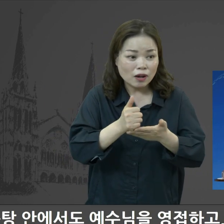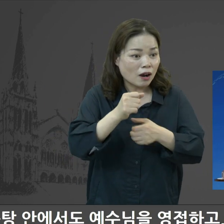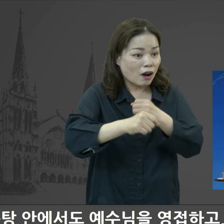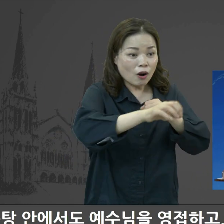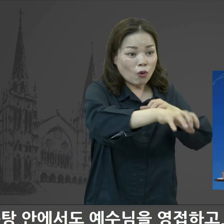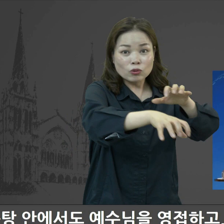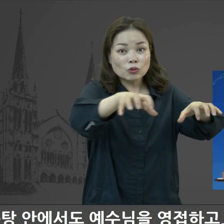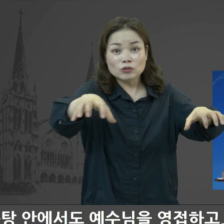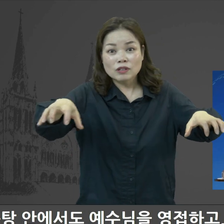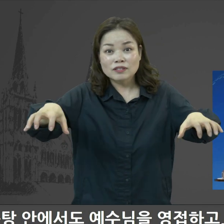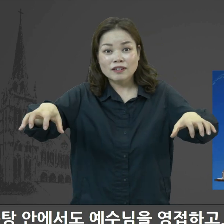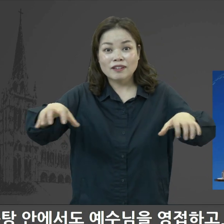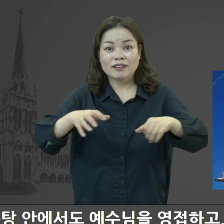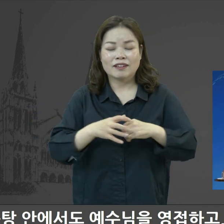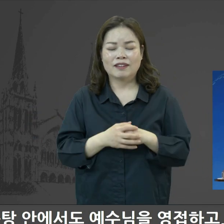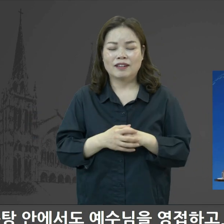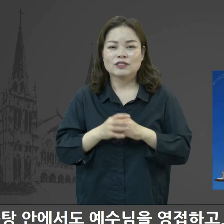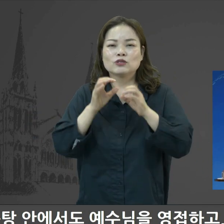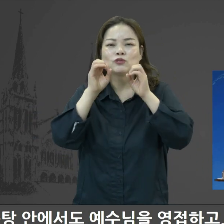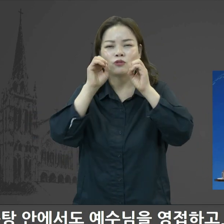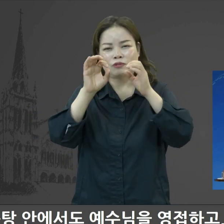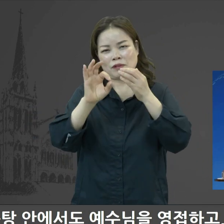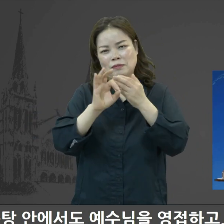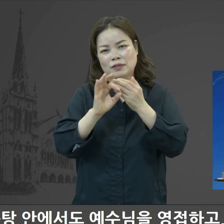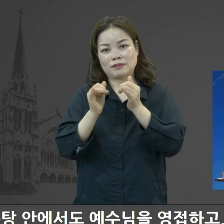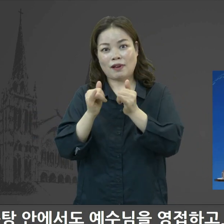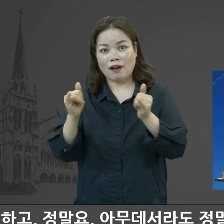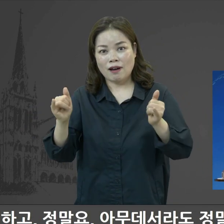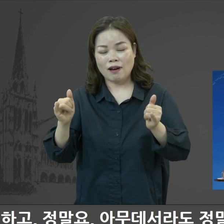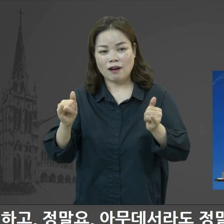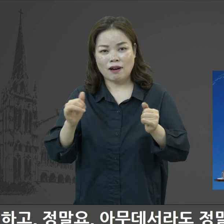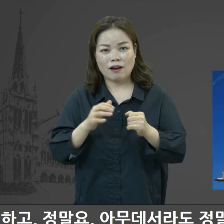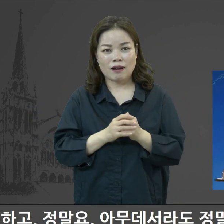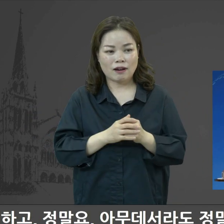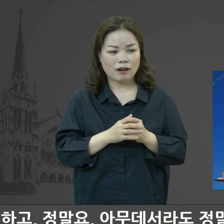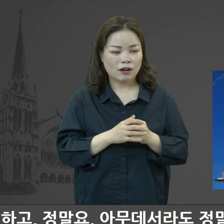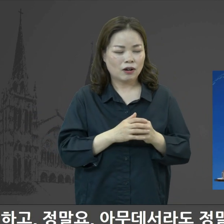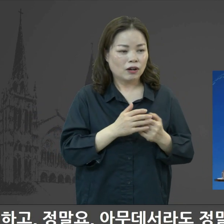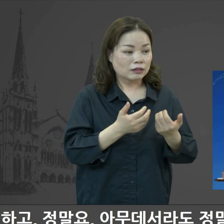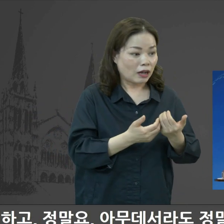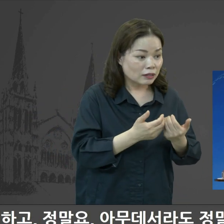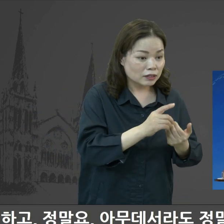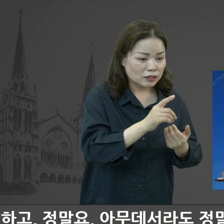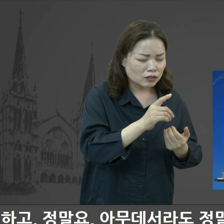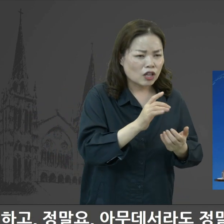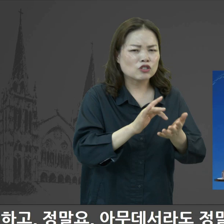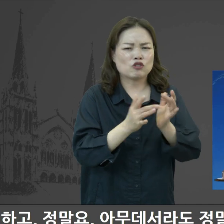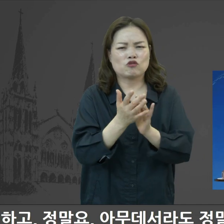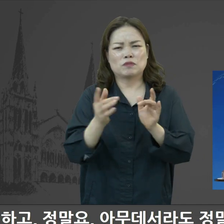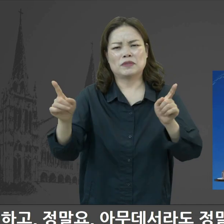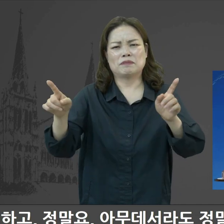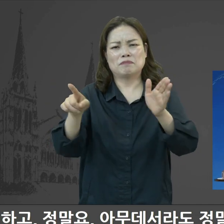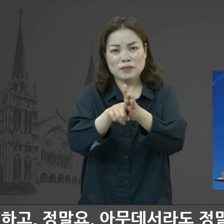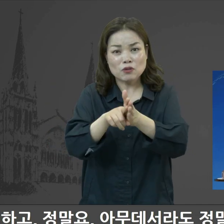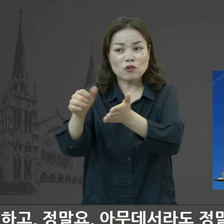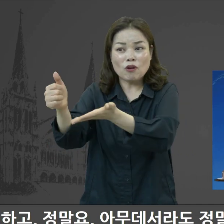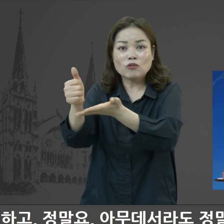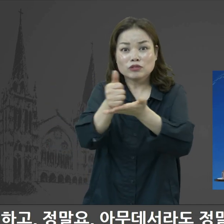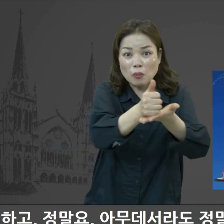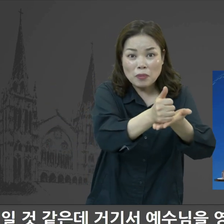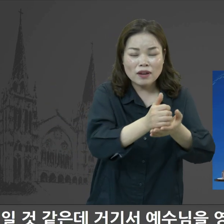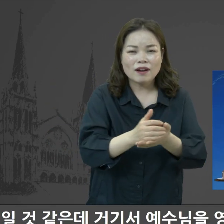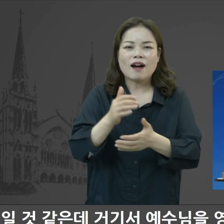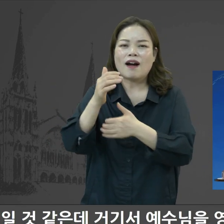데서라도, 정말요 전도하면 사람들이요 안 움직일 것 같은데 거기서 예수님을 영접하더라니까요.